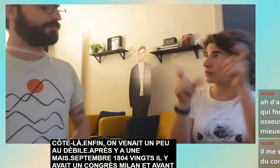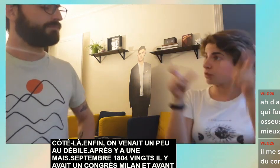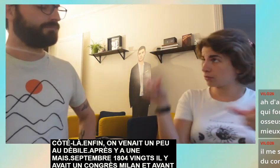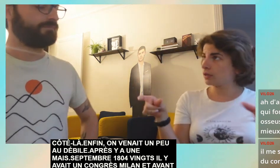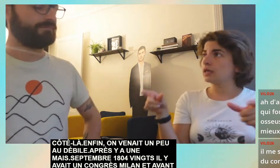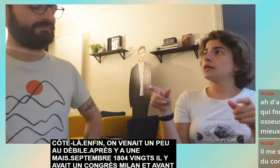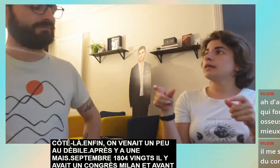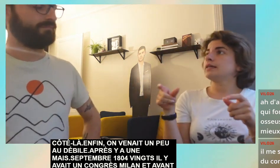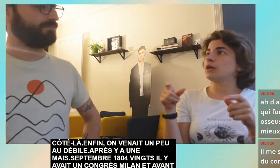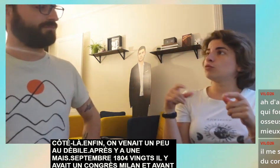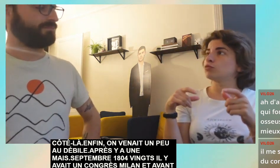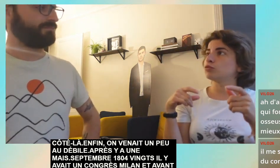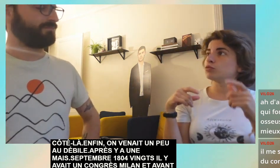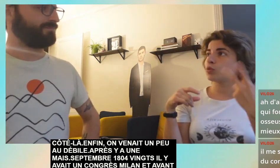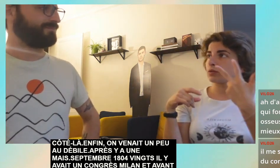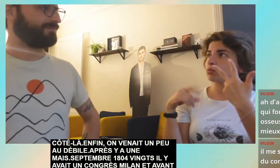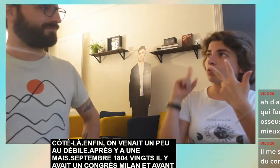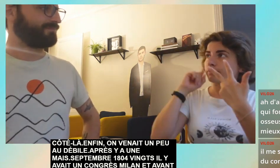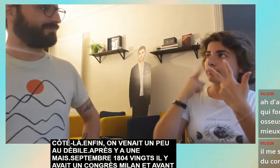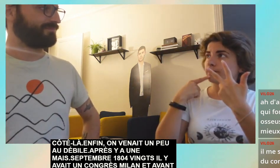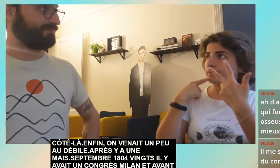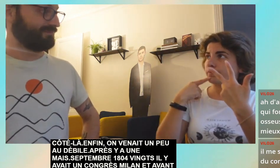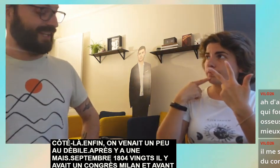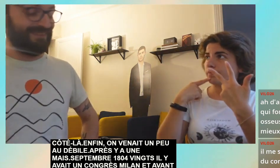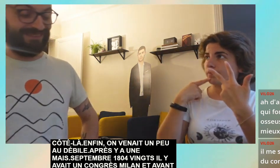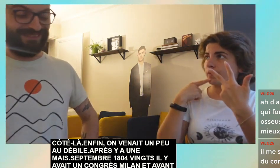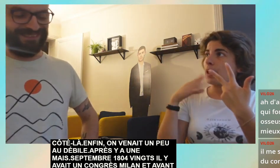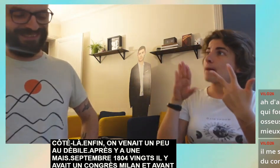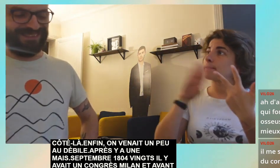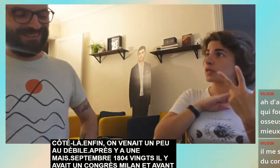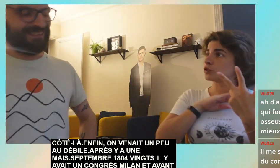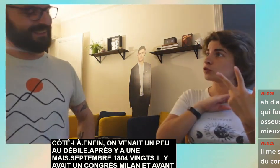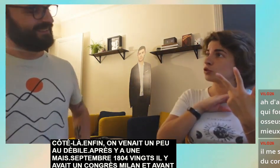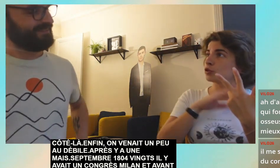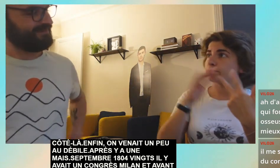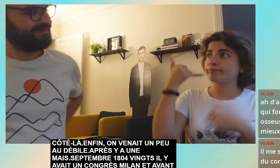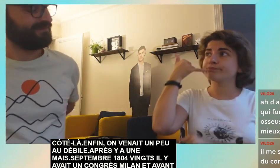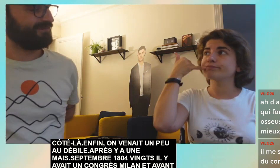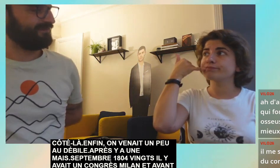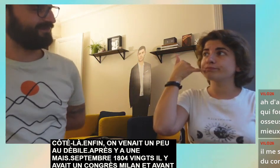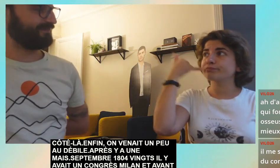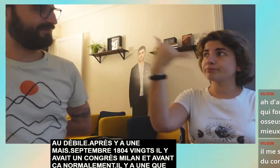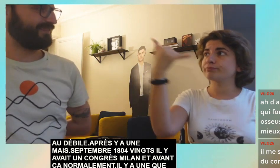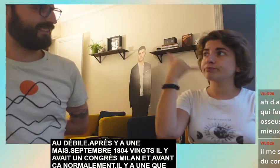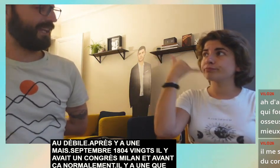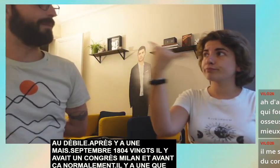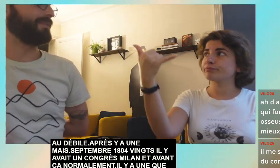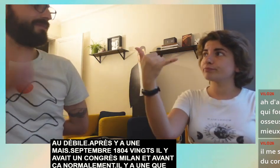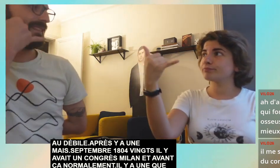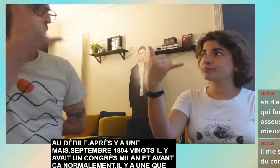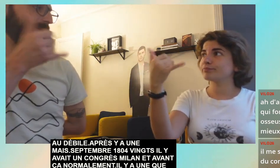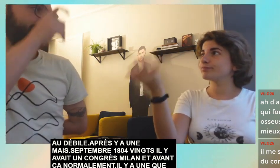personne, et il n'y a eu que 3 sourds. Parce que, Ah bah oui, ils les appelaient.